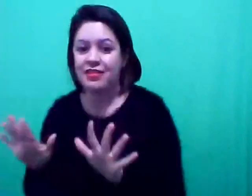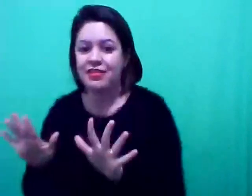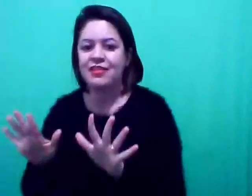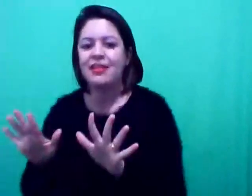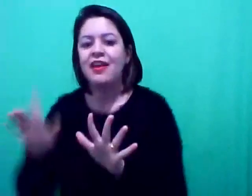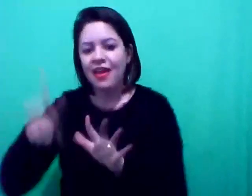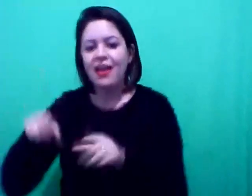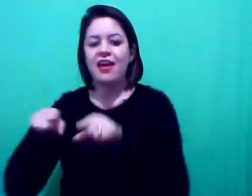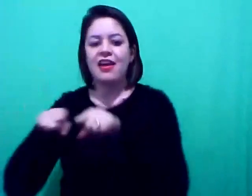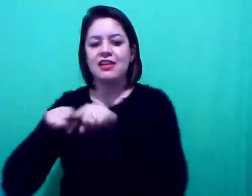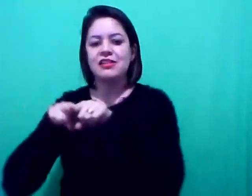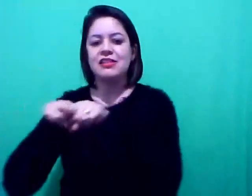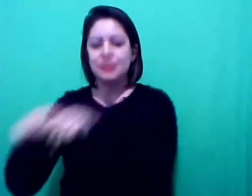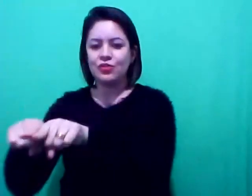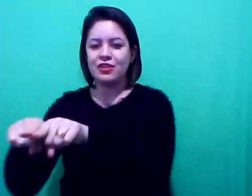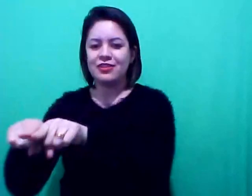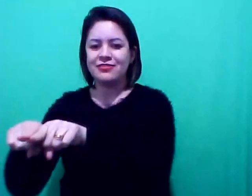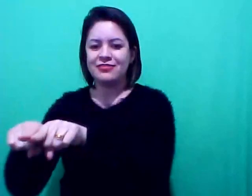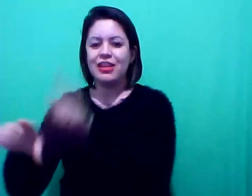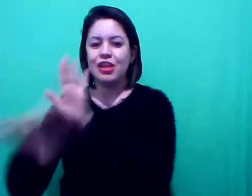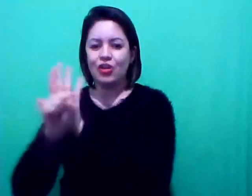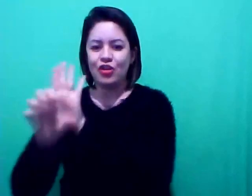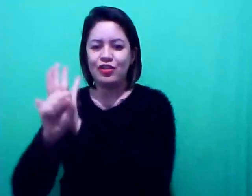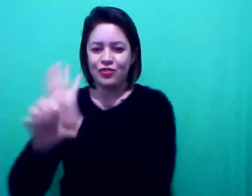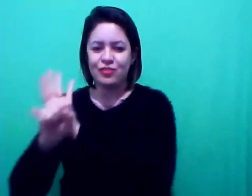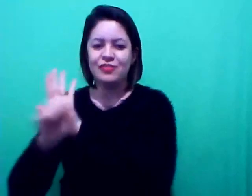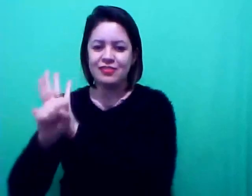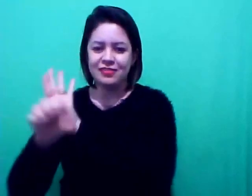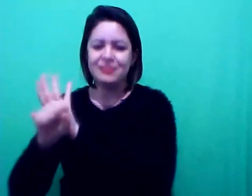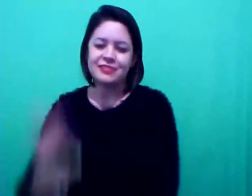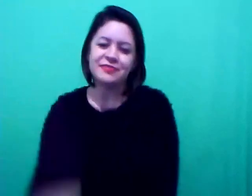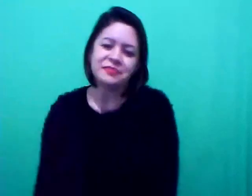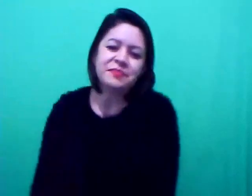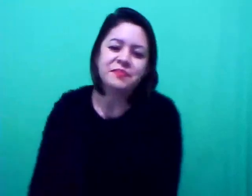entre o objeto de forma clara, ele é instantâneo, é icônico.